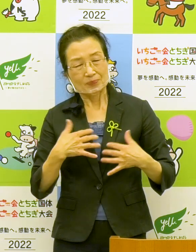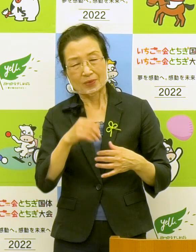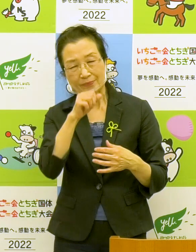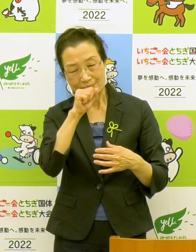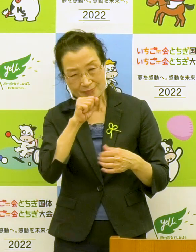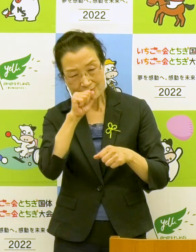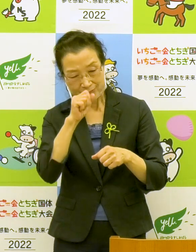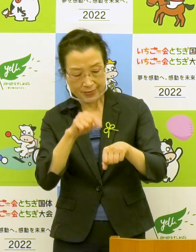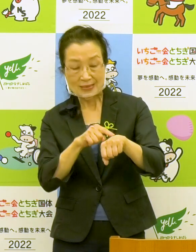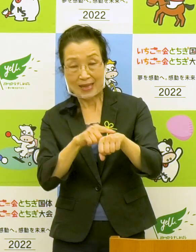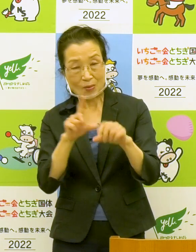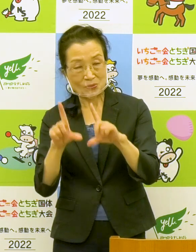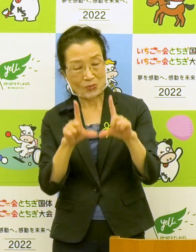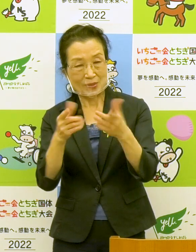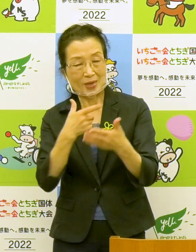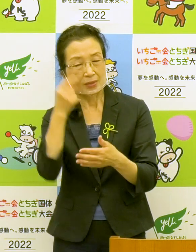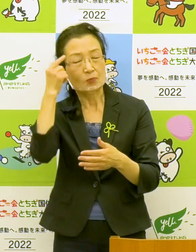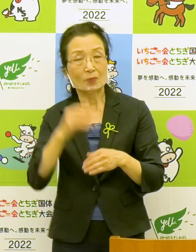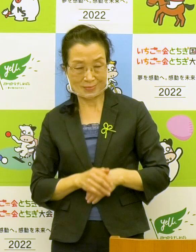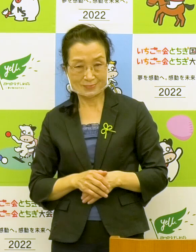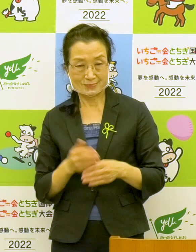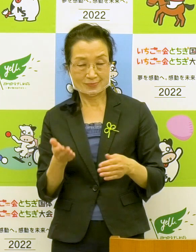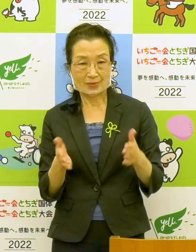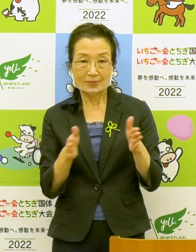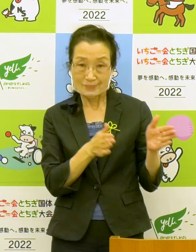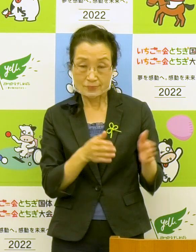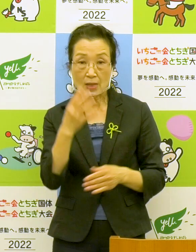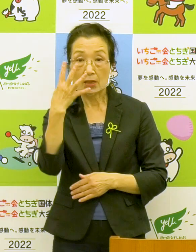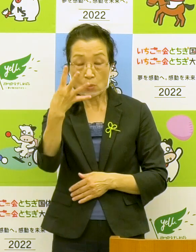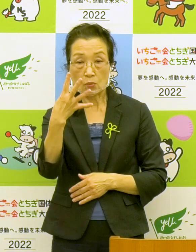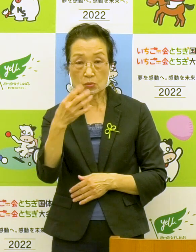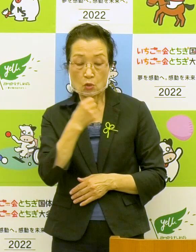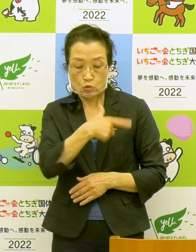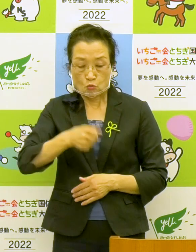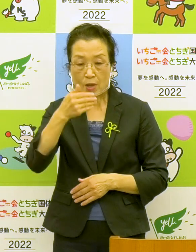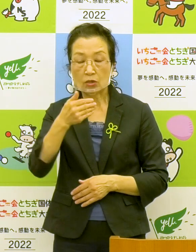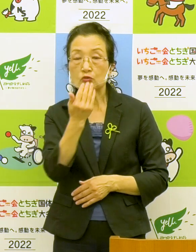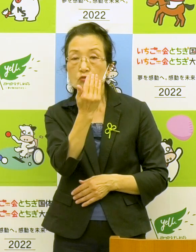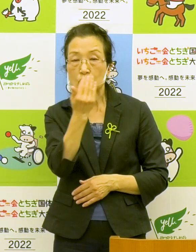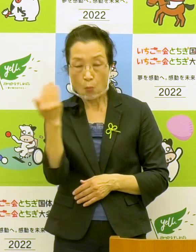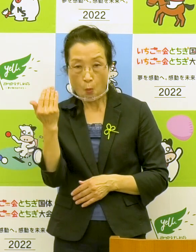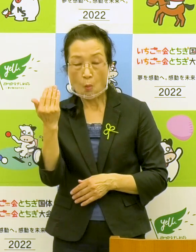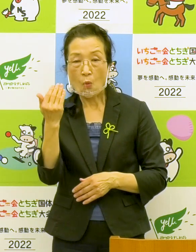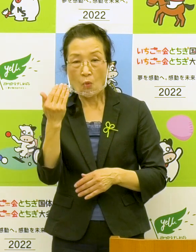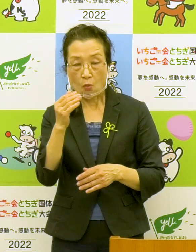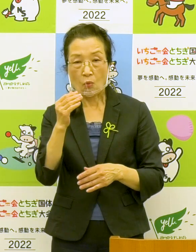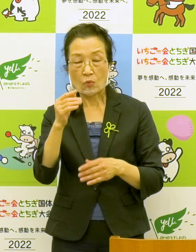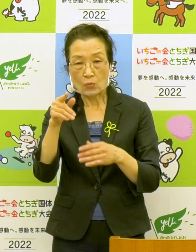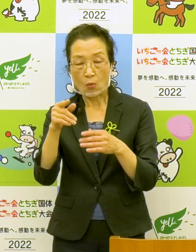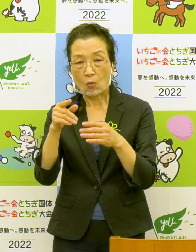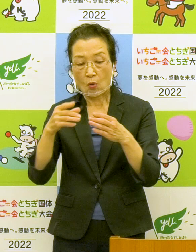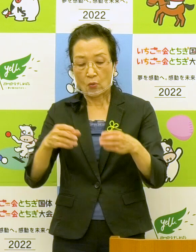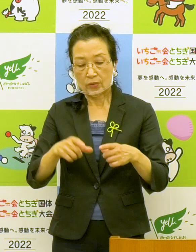思います。最後に括弧4、熊久保持田水利組合ため池および